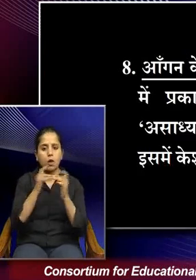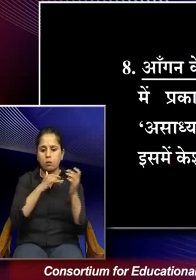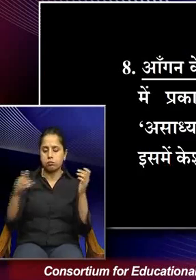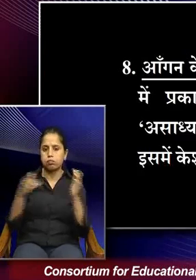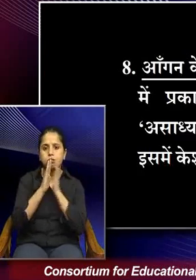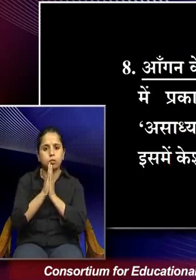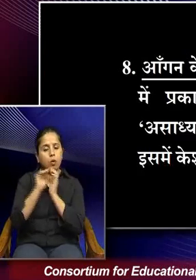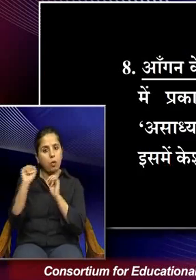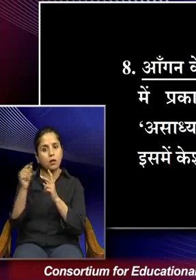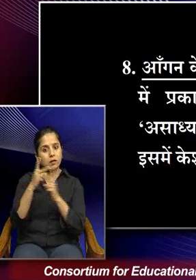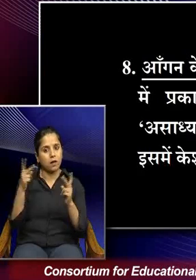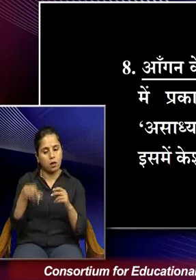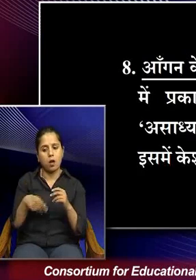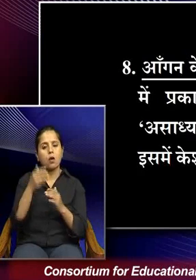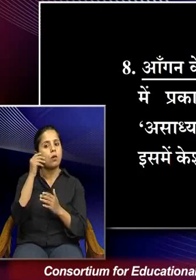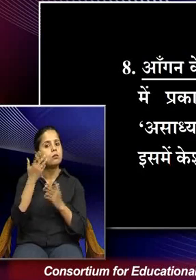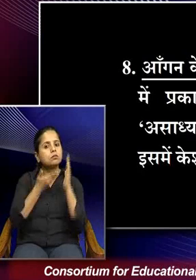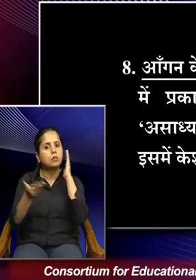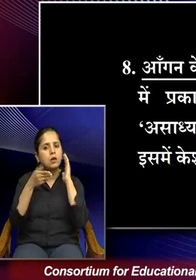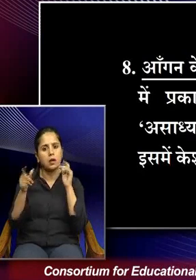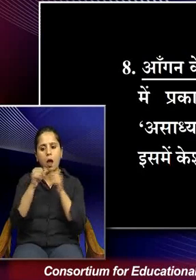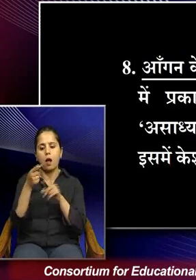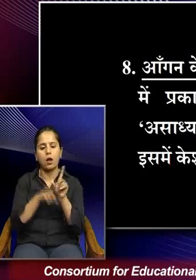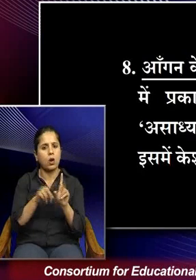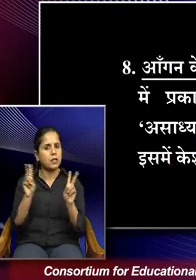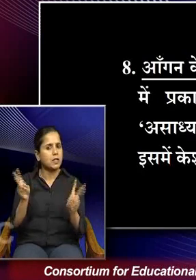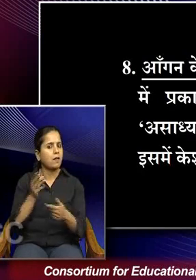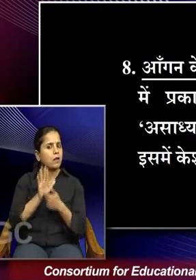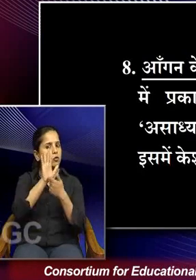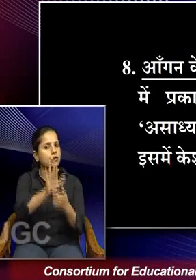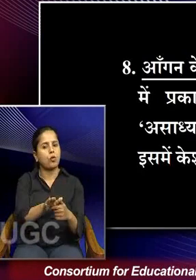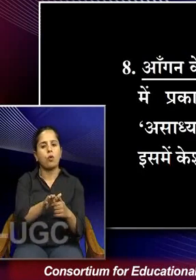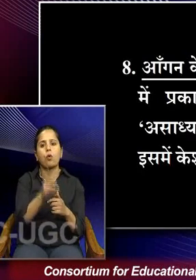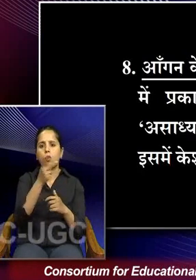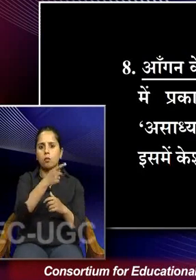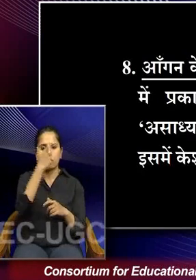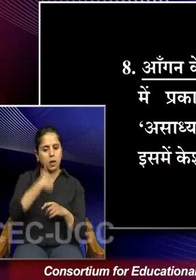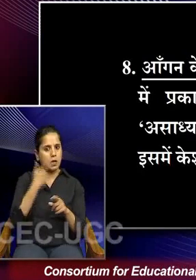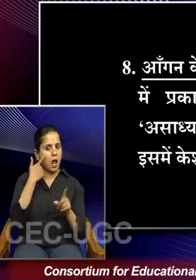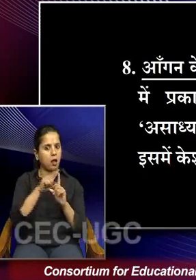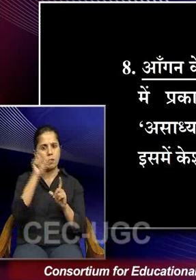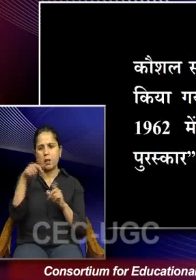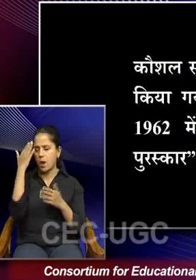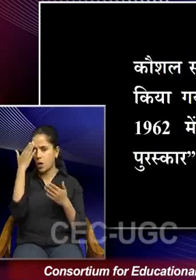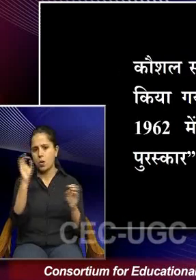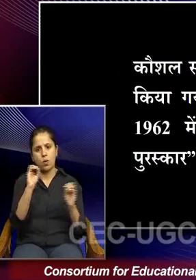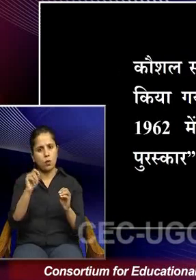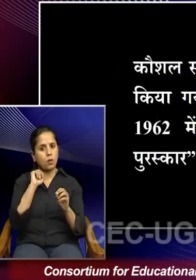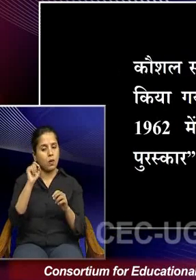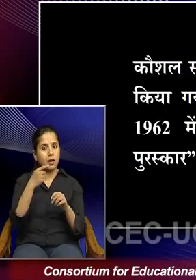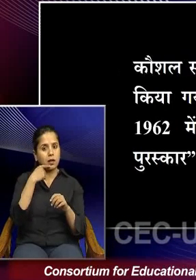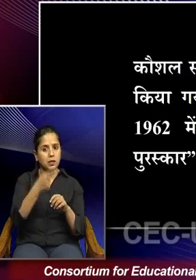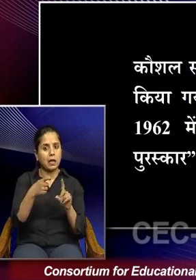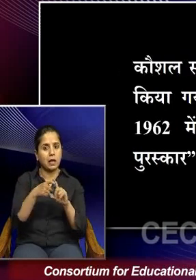असाध्य वीणा आगे कोई अलग पहचान देने वाली कविता बनी इसमें केस कमली की